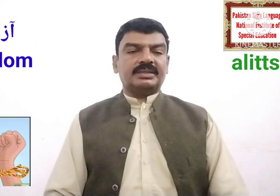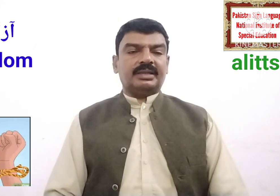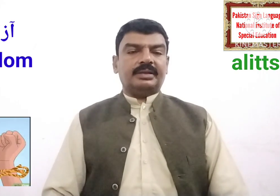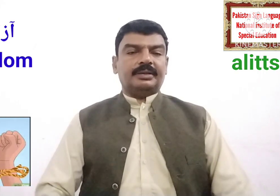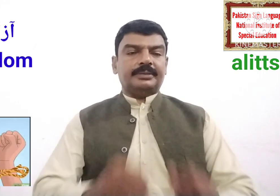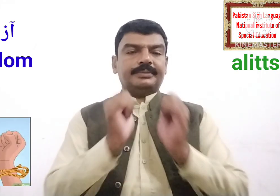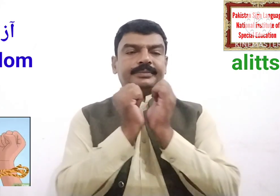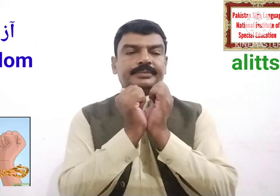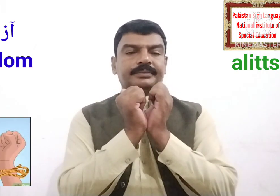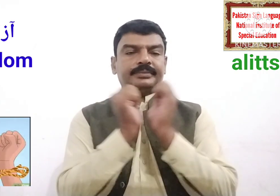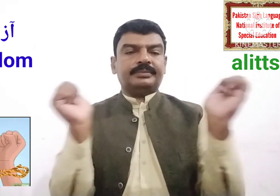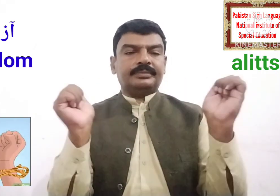आज़ादी,